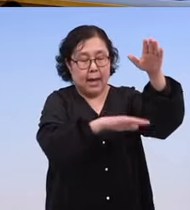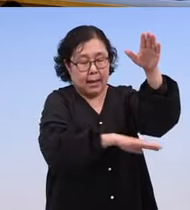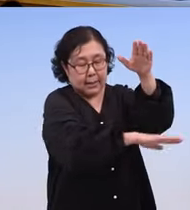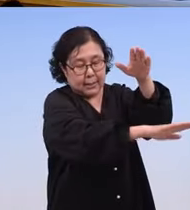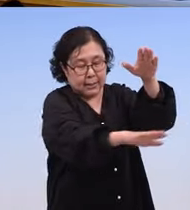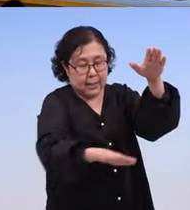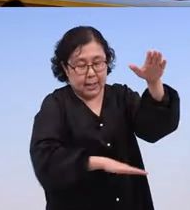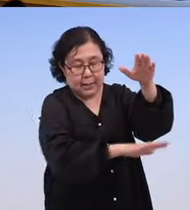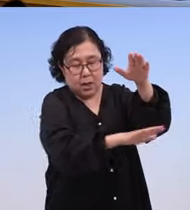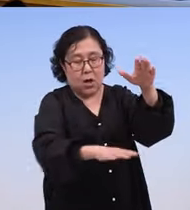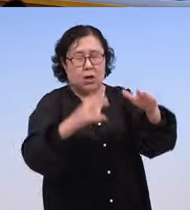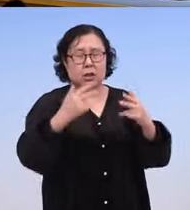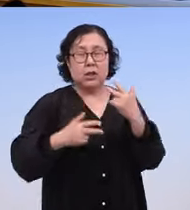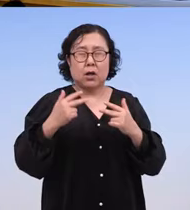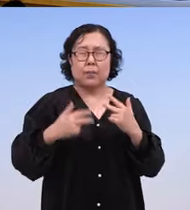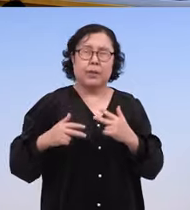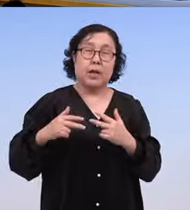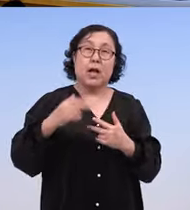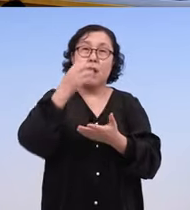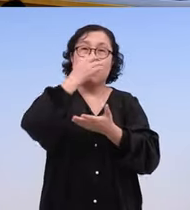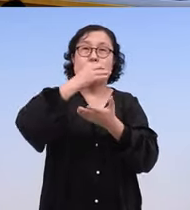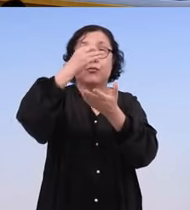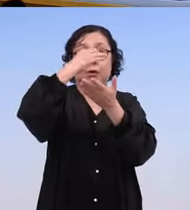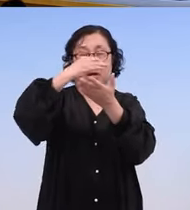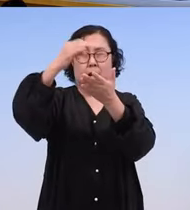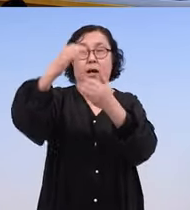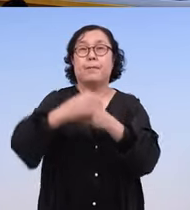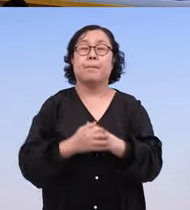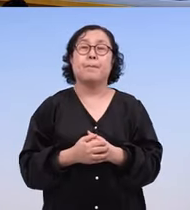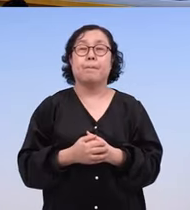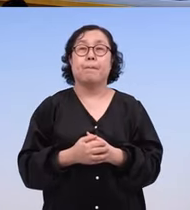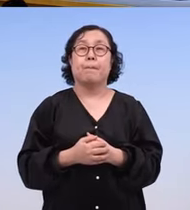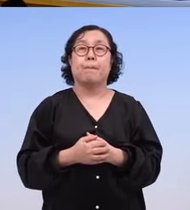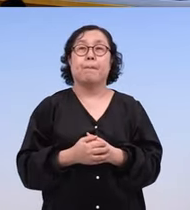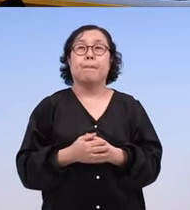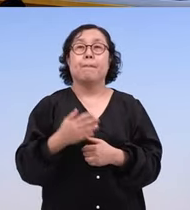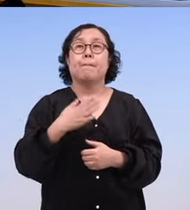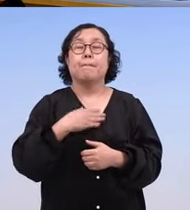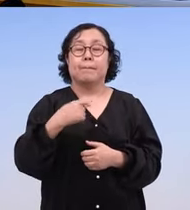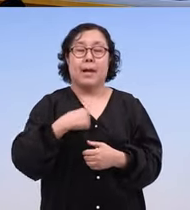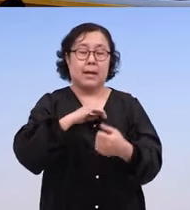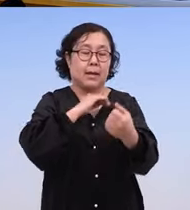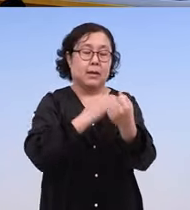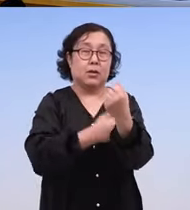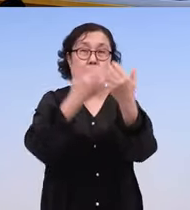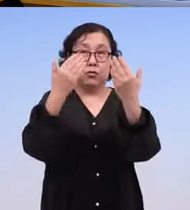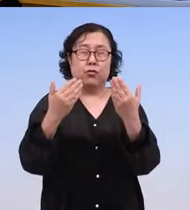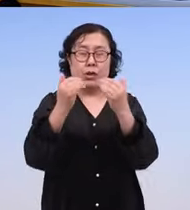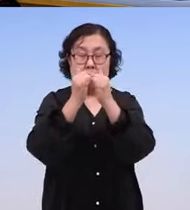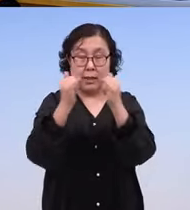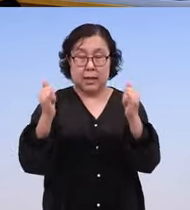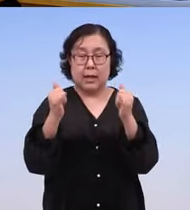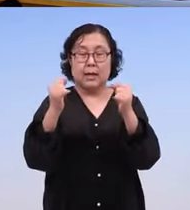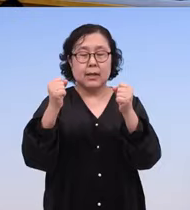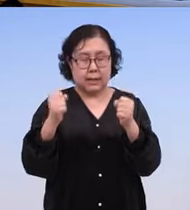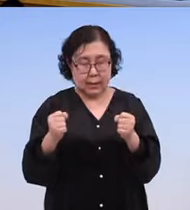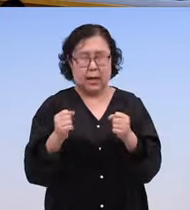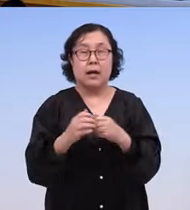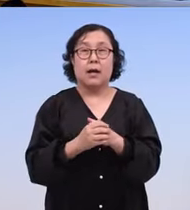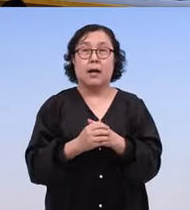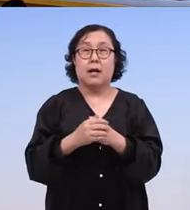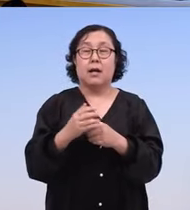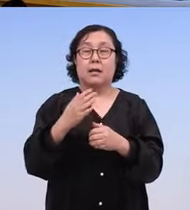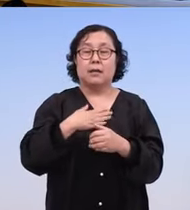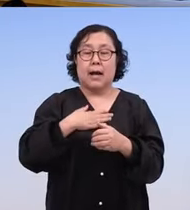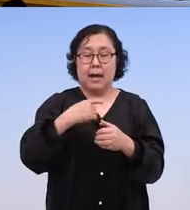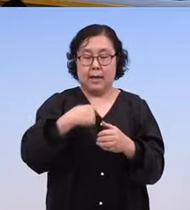부르리이다. 그 광야에 아무것도 없는데 다윗이 발견한 건 뭐예요? 오늘 본문으로 말하면 내게 능력 주시는 분이 여전히 계시는구나.